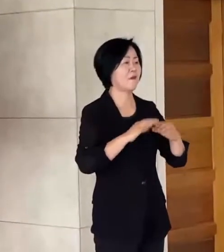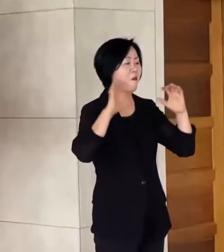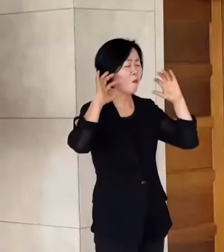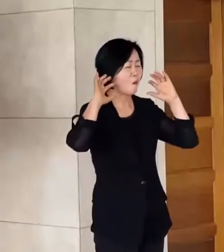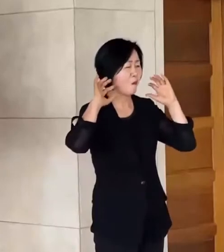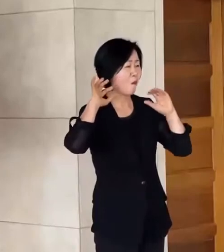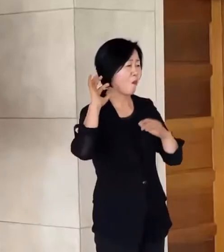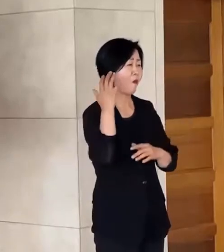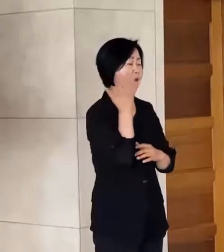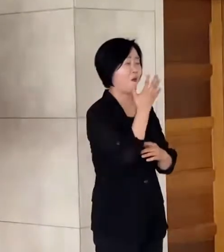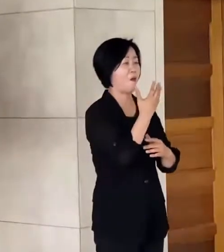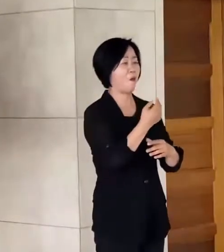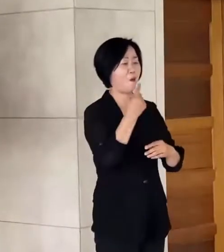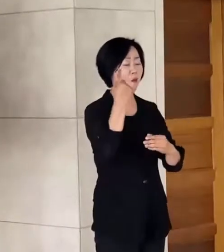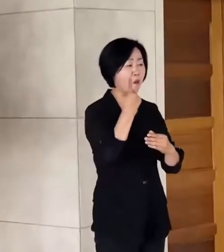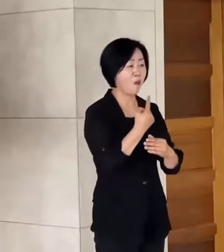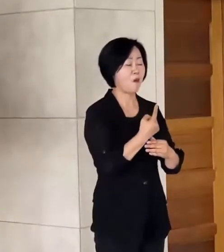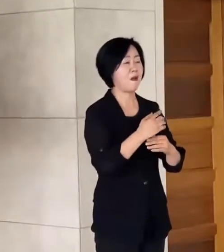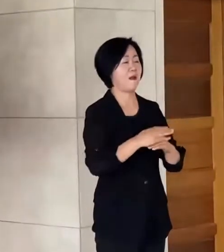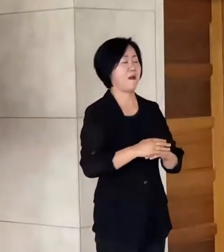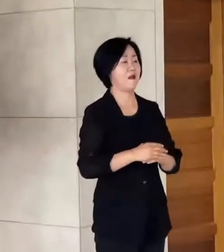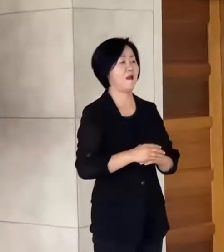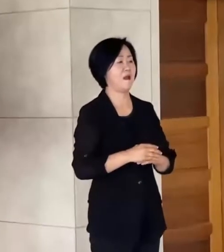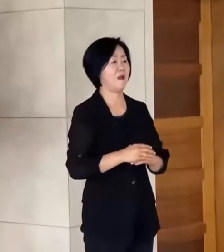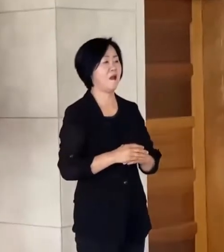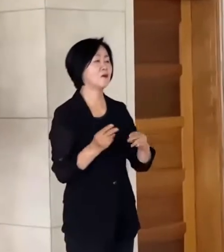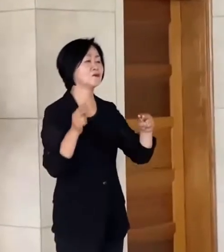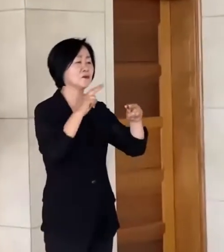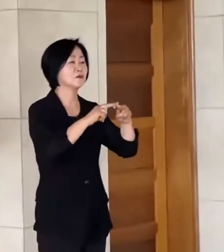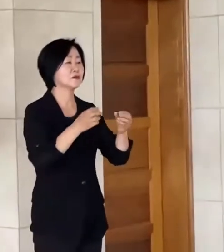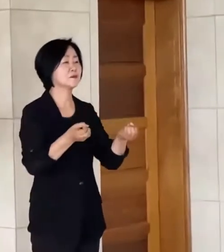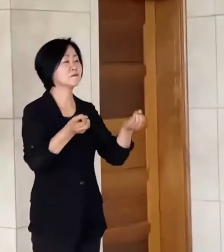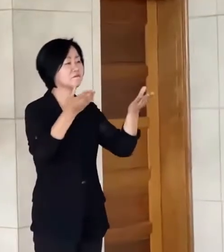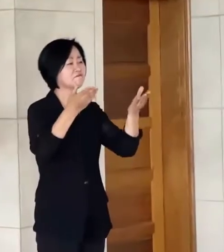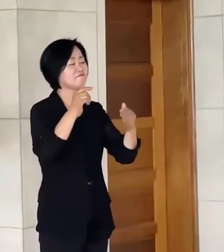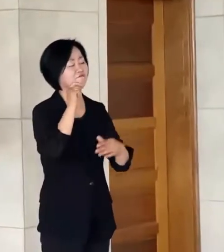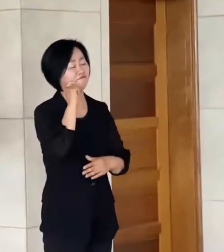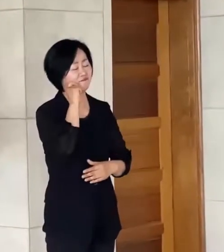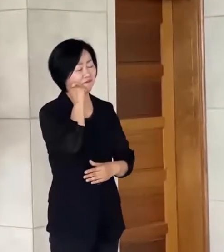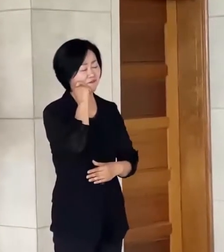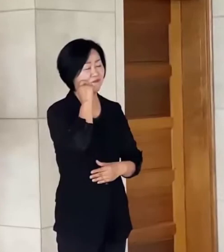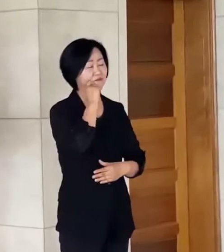태풍 뿌라비라가 오는 바람에 취임식을 못했습니다.